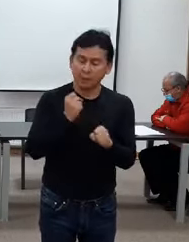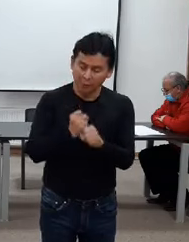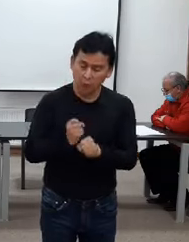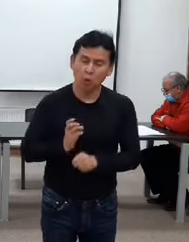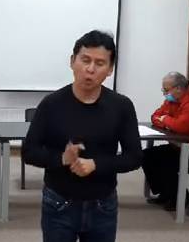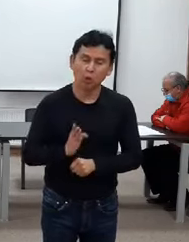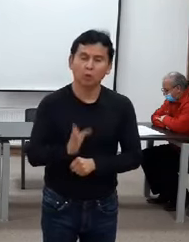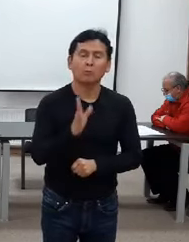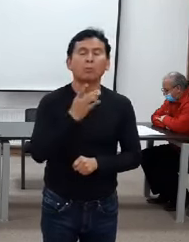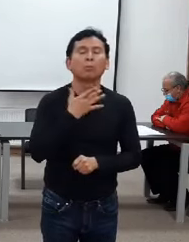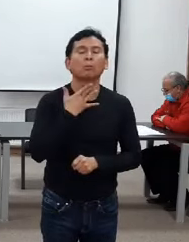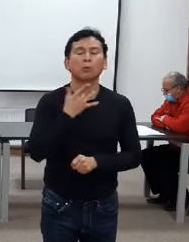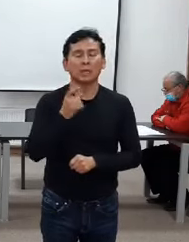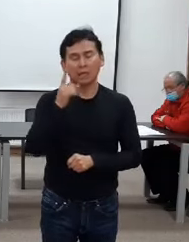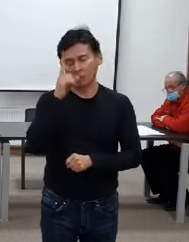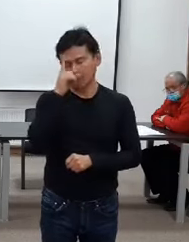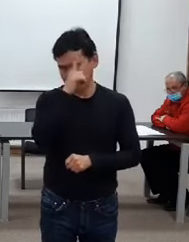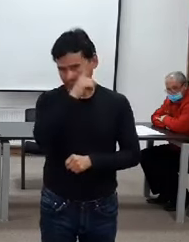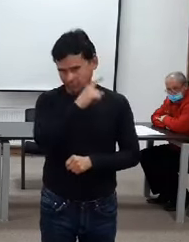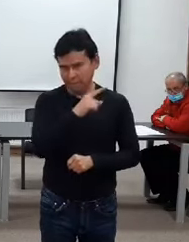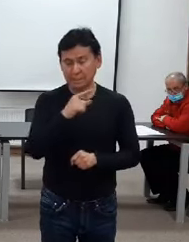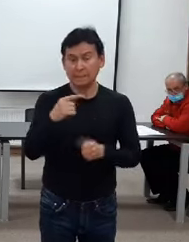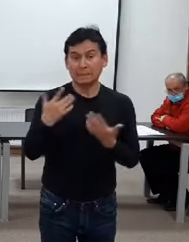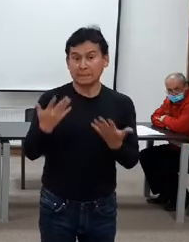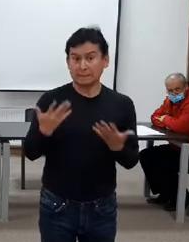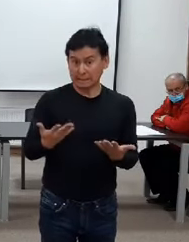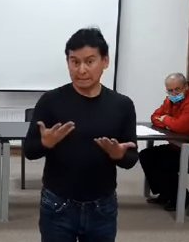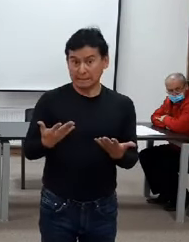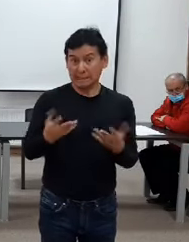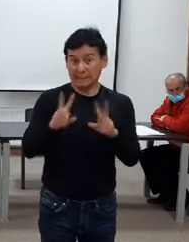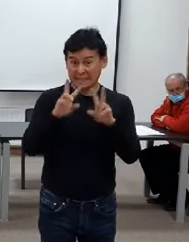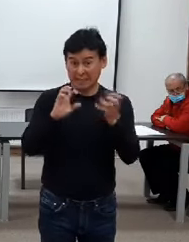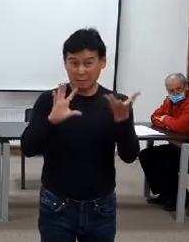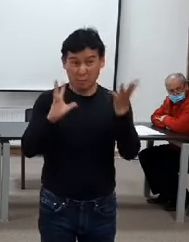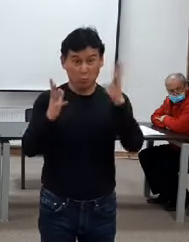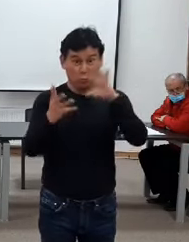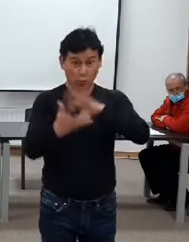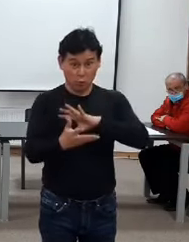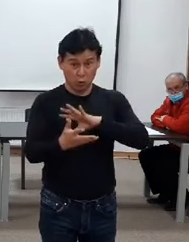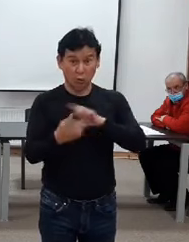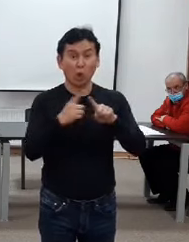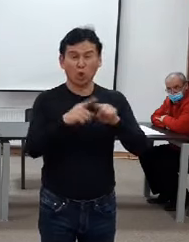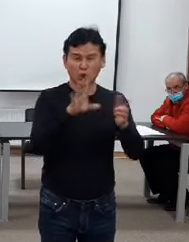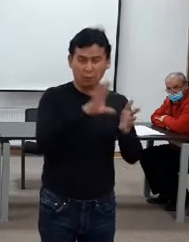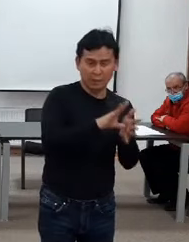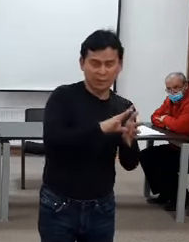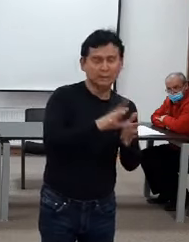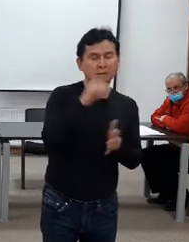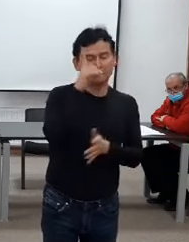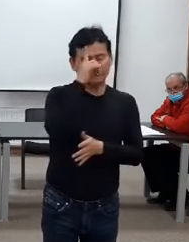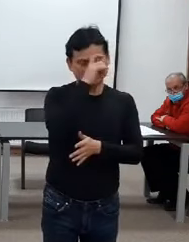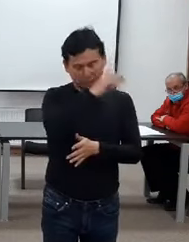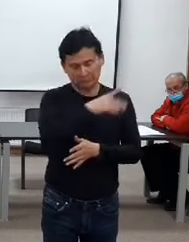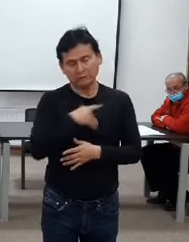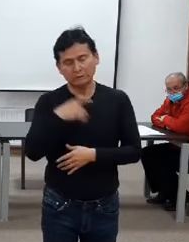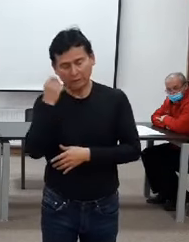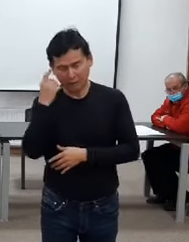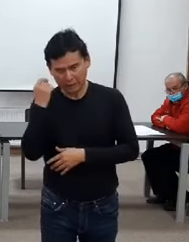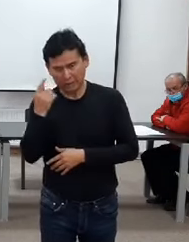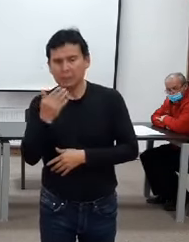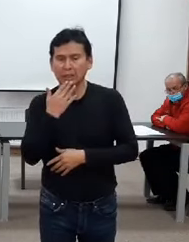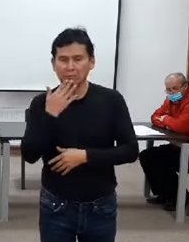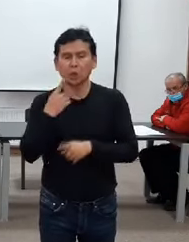porque entendemos lo difícil que es estar en estas condiciones de pandemia mundial aún en otro país, tanto para quienes son extranjeros acá como